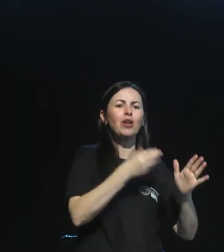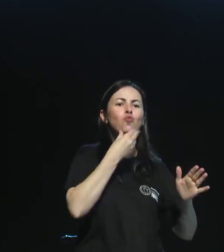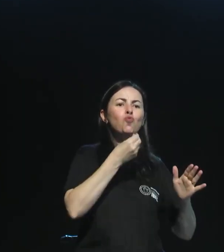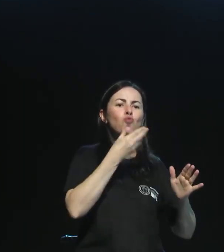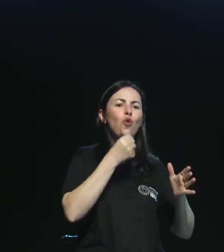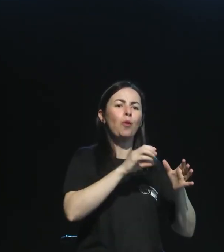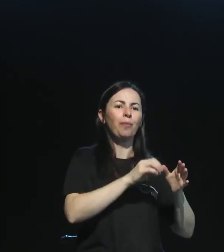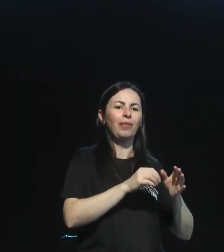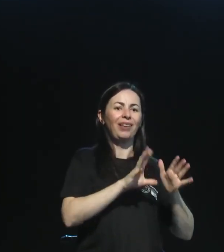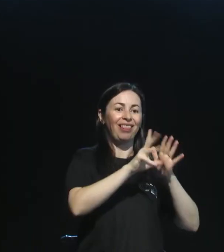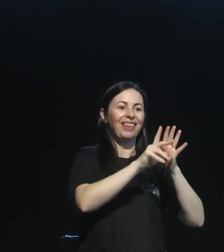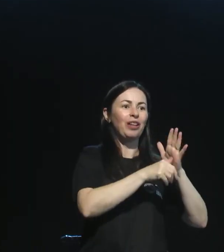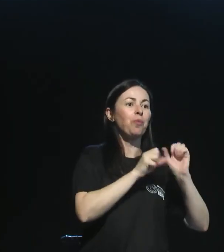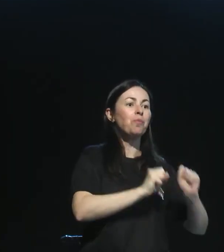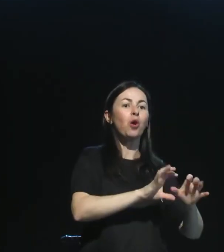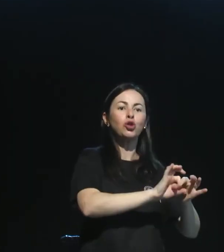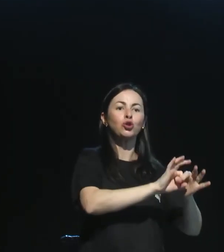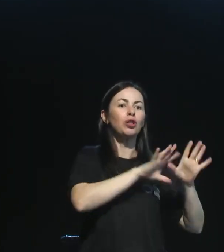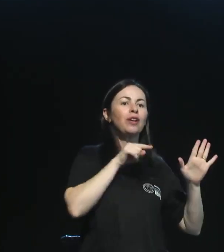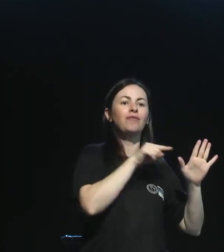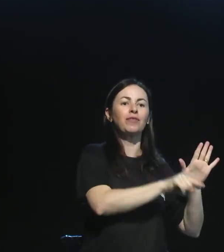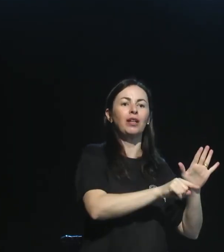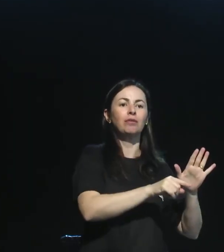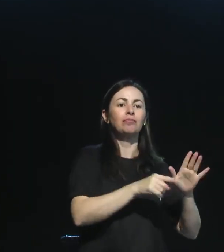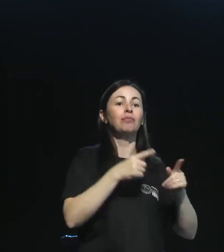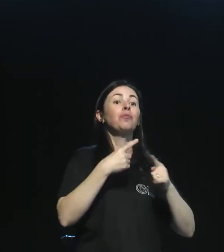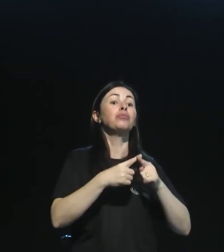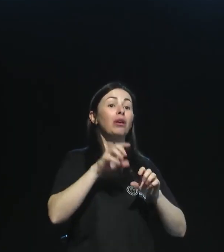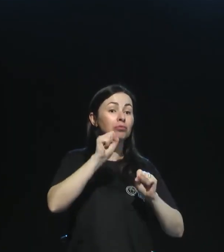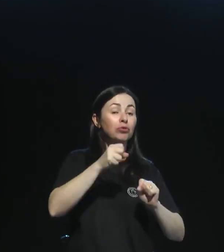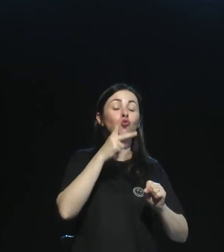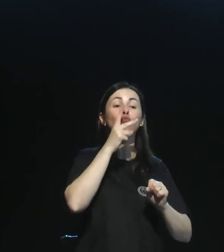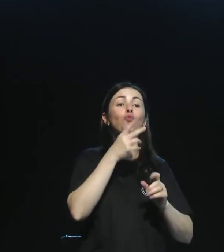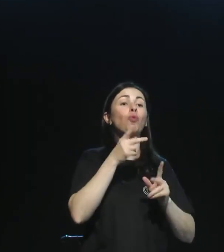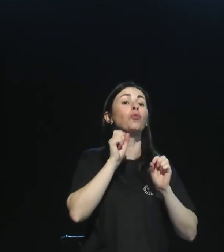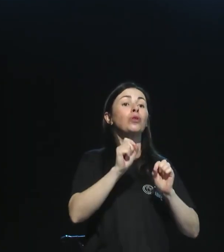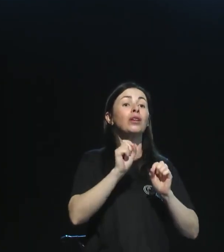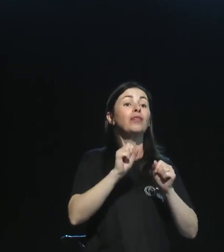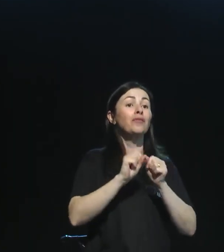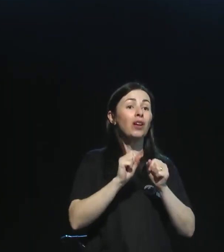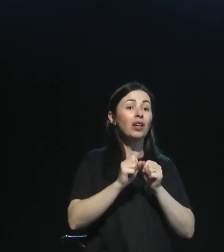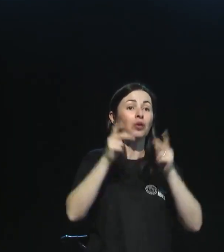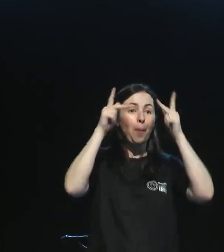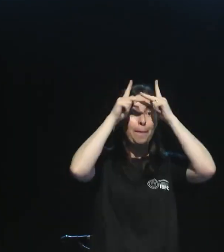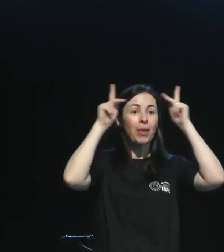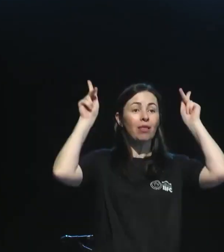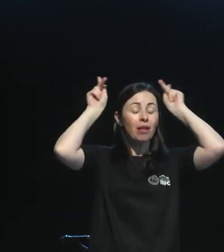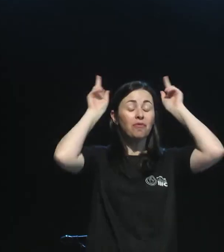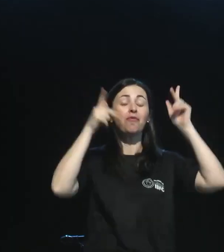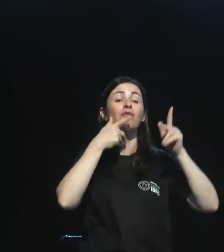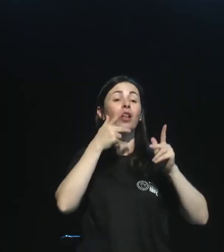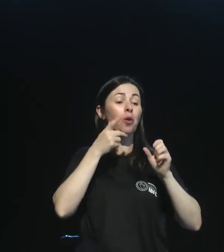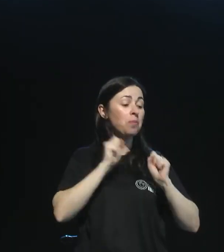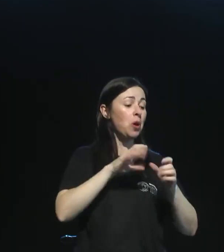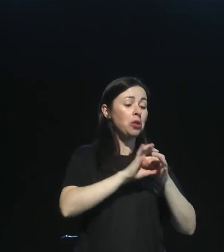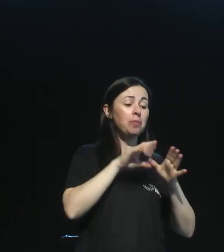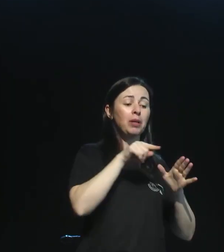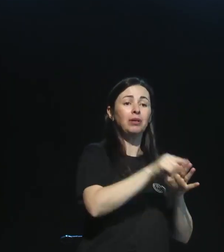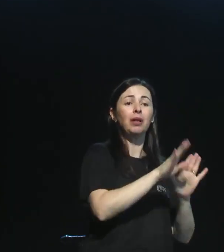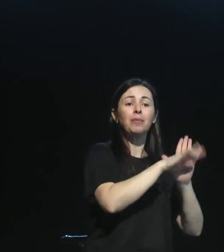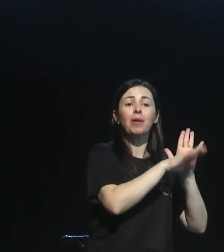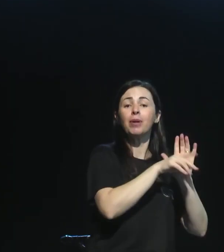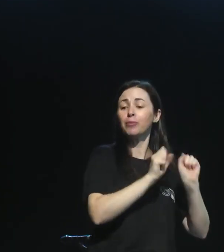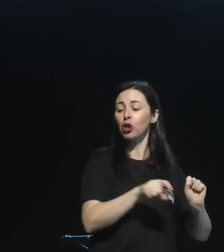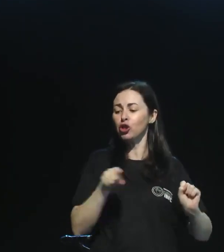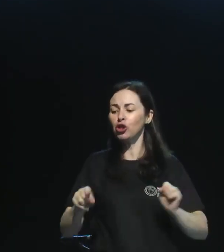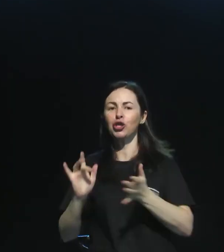fez. Pilatos acabou mandando açoitar e matar a Cristo e soltou a Barrabás. Por quê?